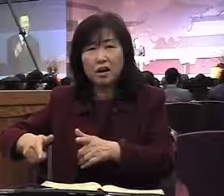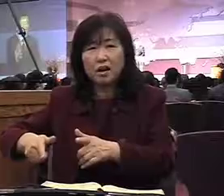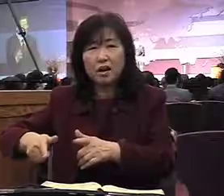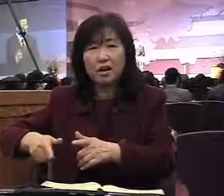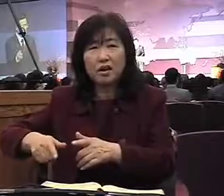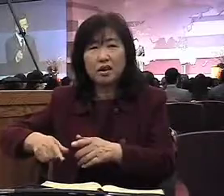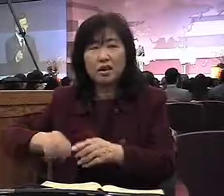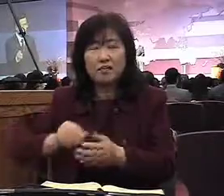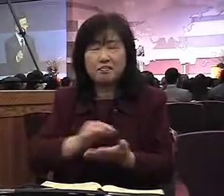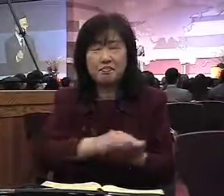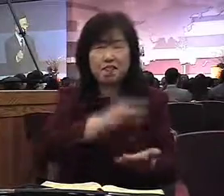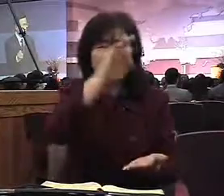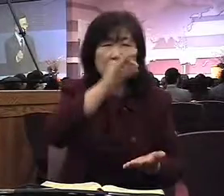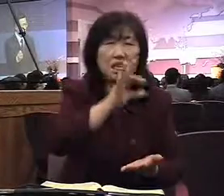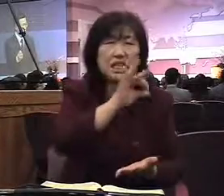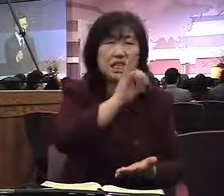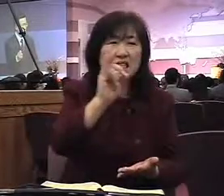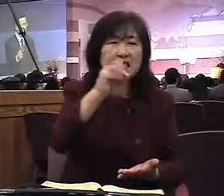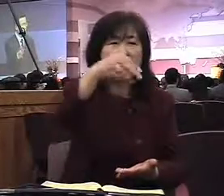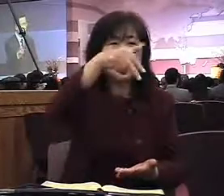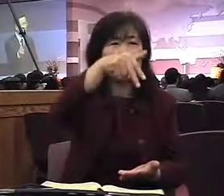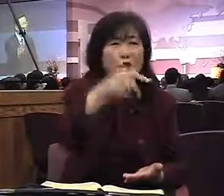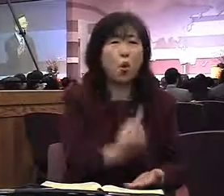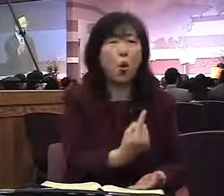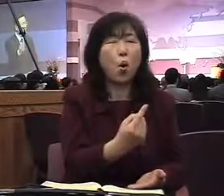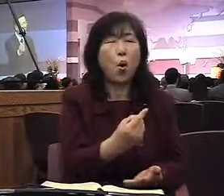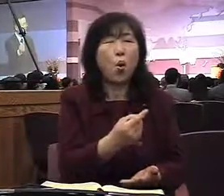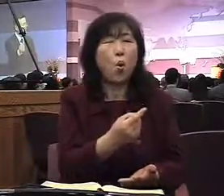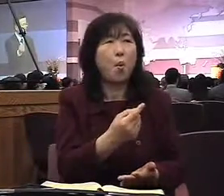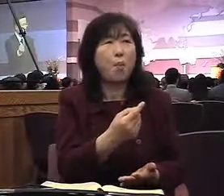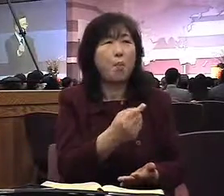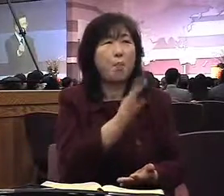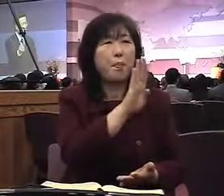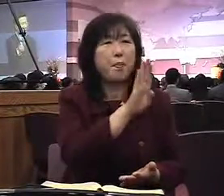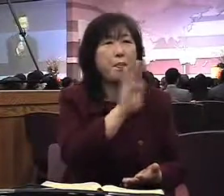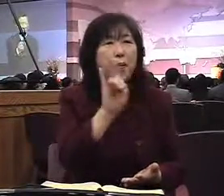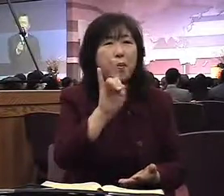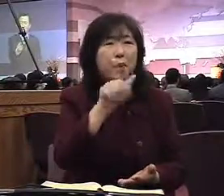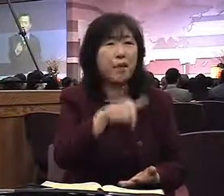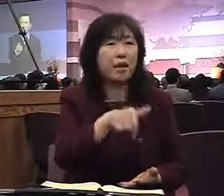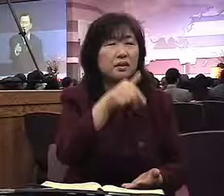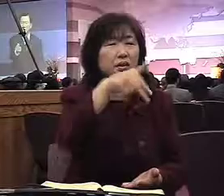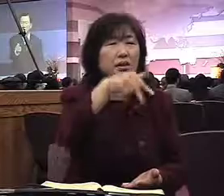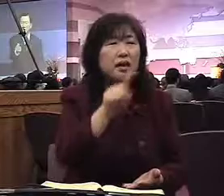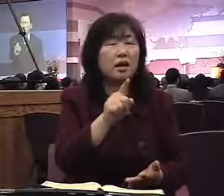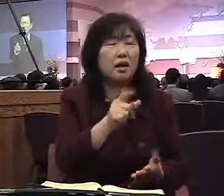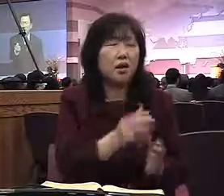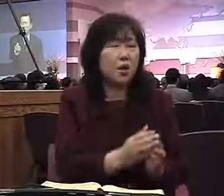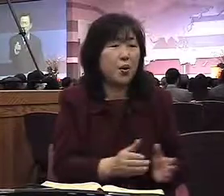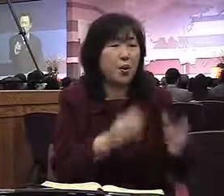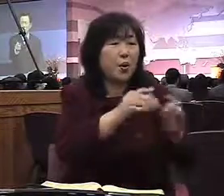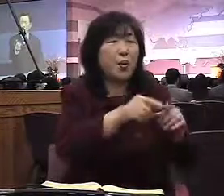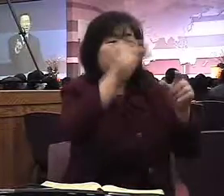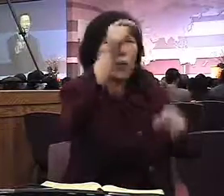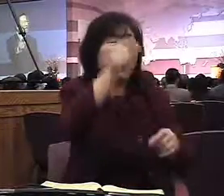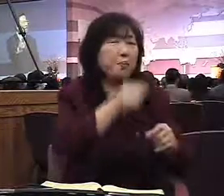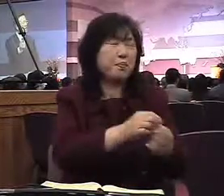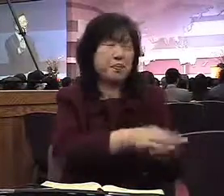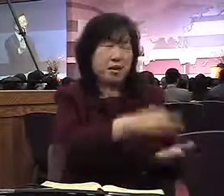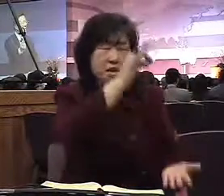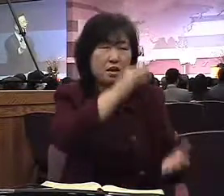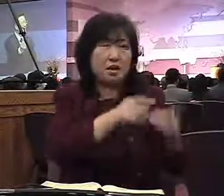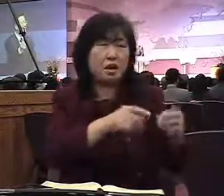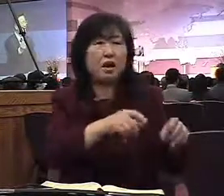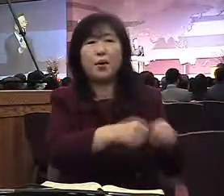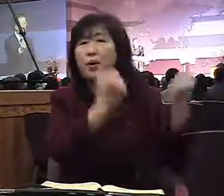백자가 깨져버렸습니다. 뭐 때문에? 요거 놓지 않아요. 우리는 종종 참 얼마 되지